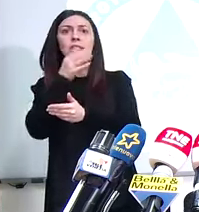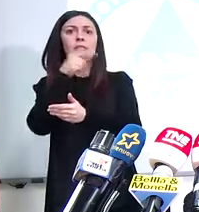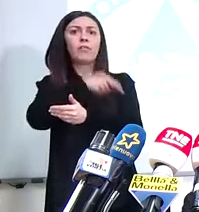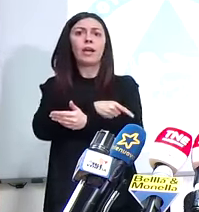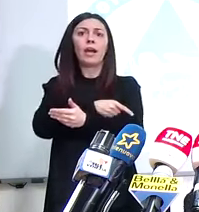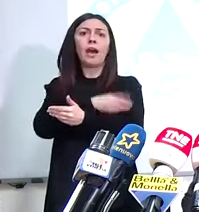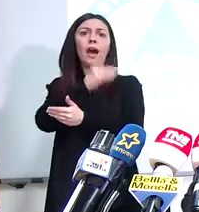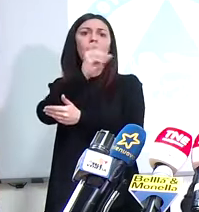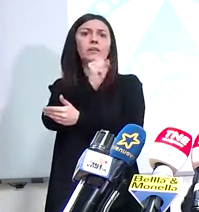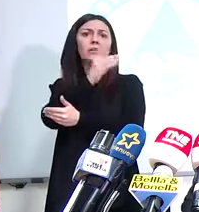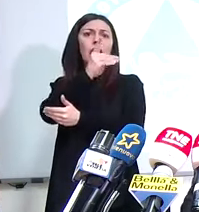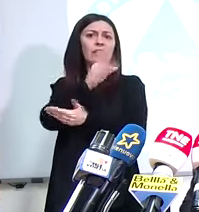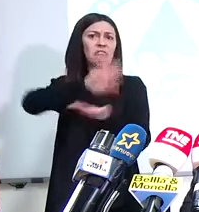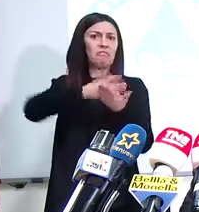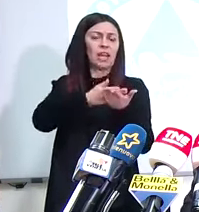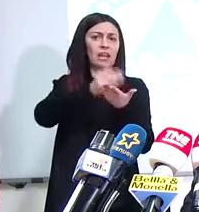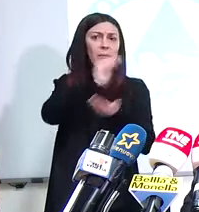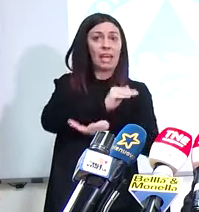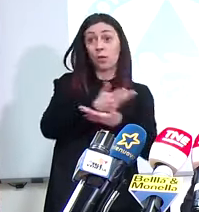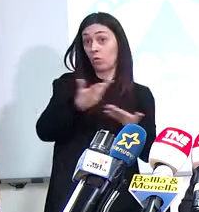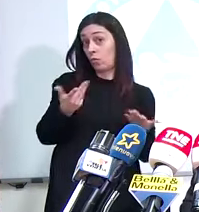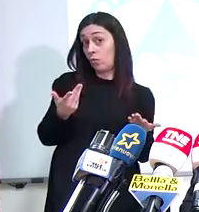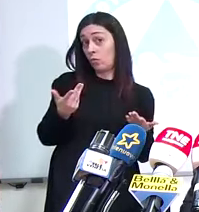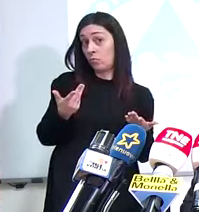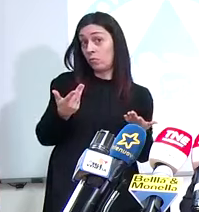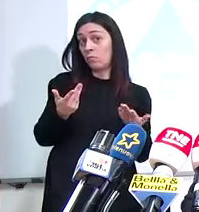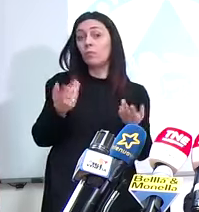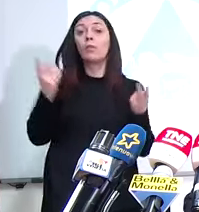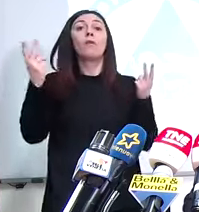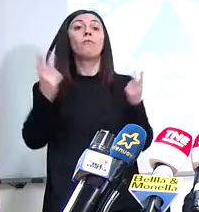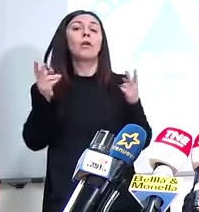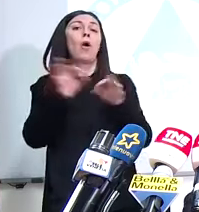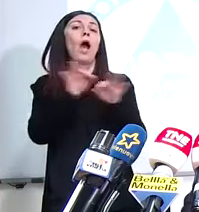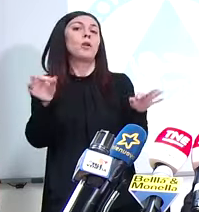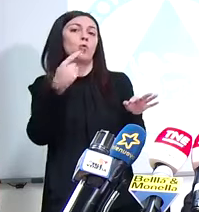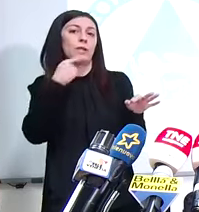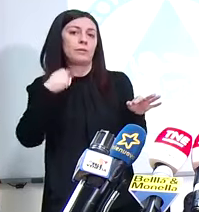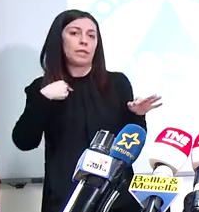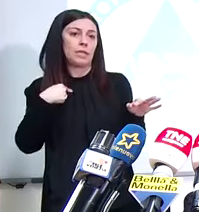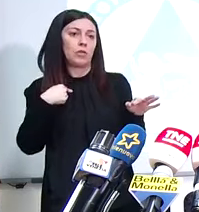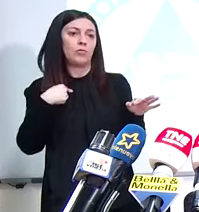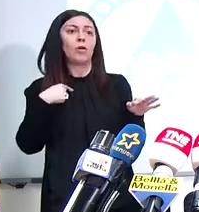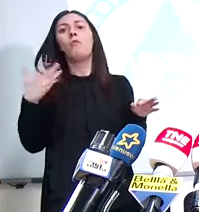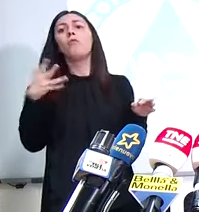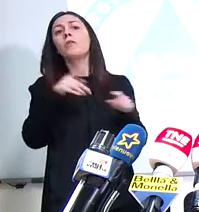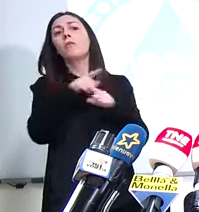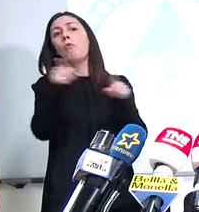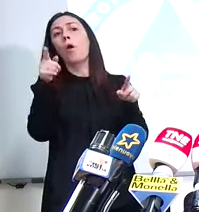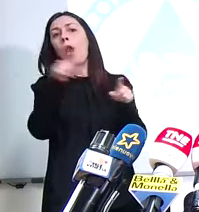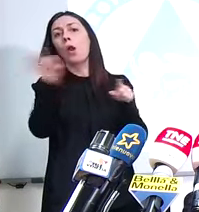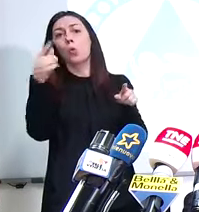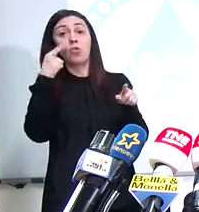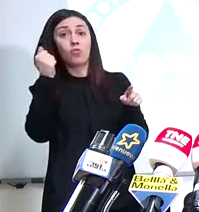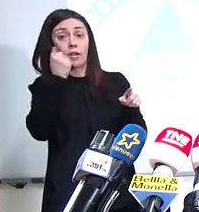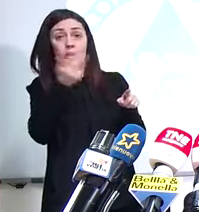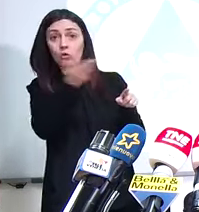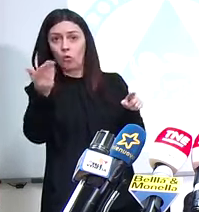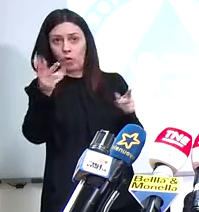addirittura alcuni a me dicono mai l'avrete sentivo di voi sono genitori me lo posso affermare che i ragazzi